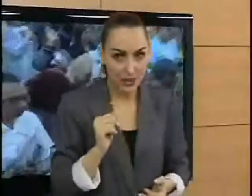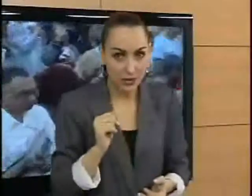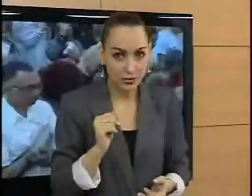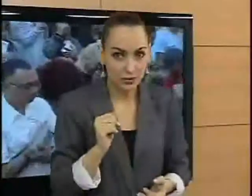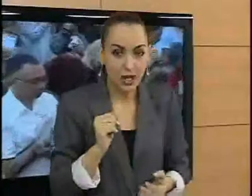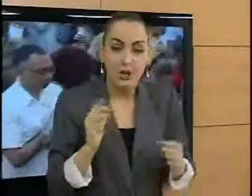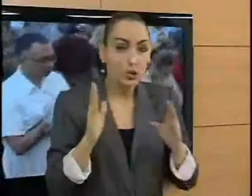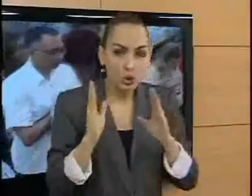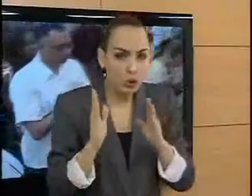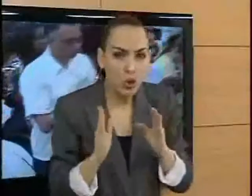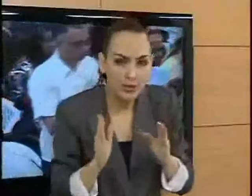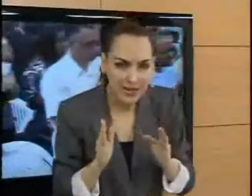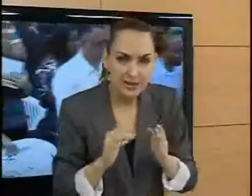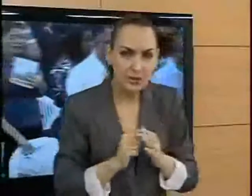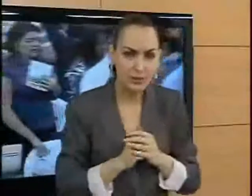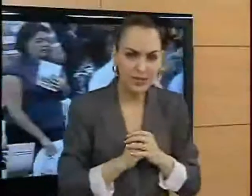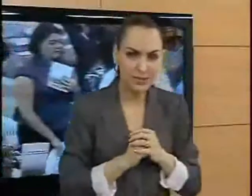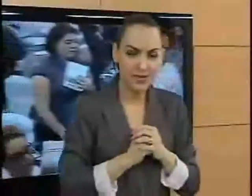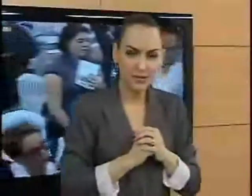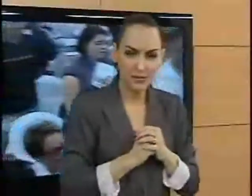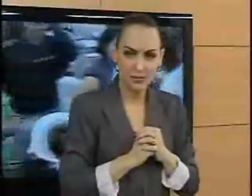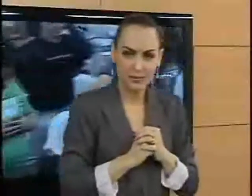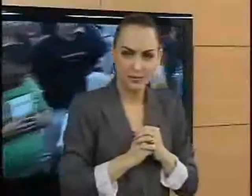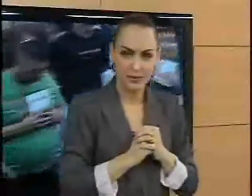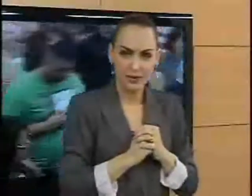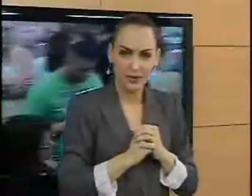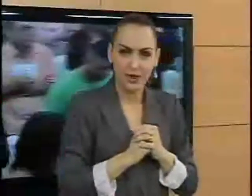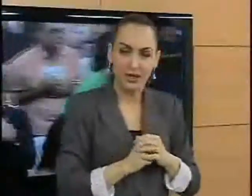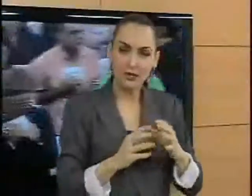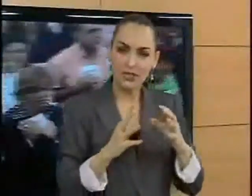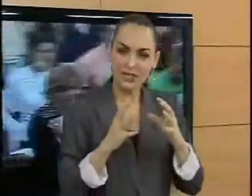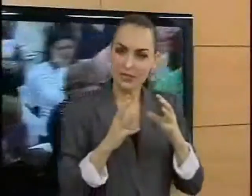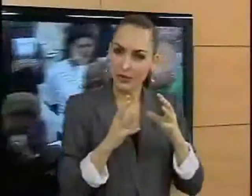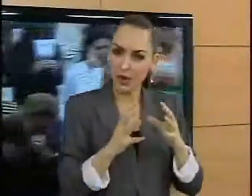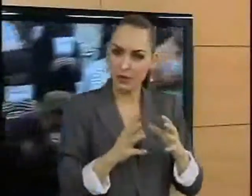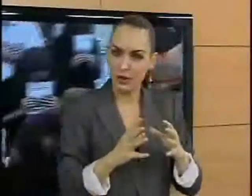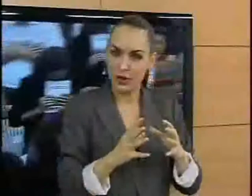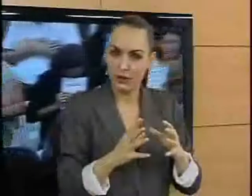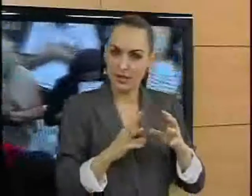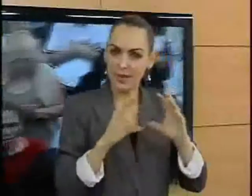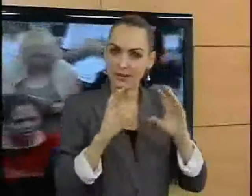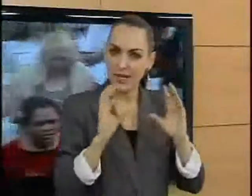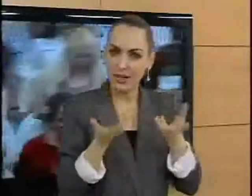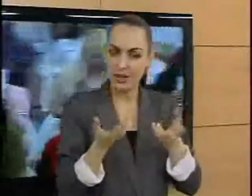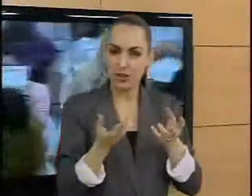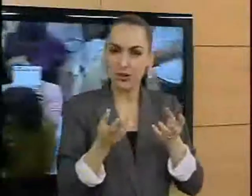Compreende? Tudo começa com pensamento. Então você se envolve. Você permite que a sua mente